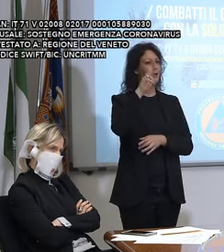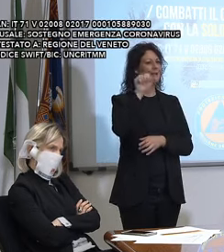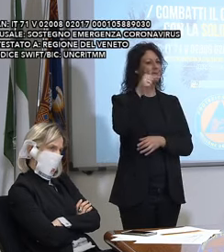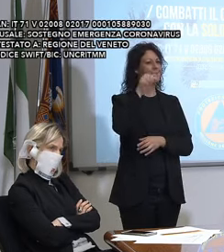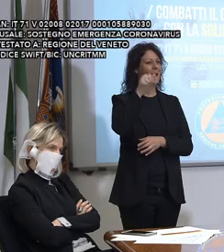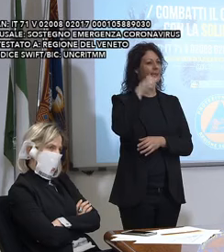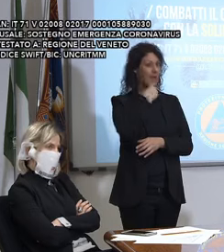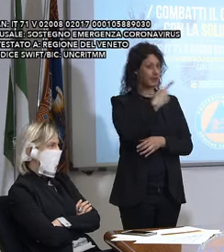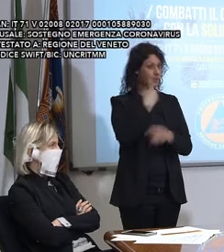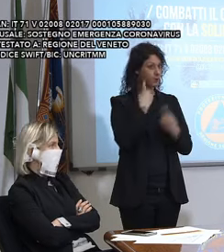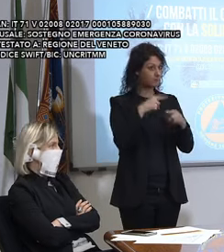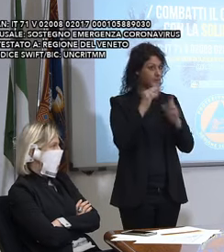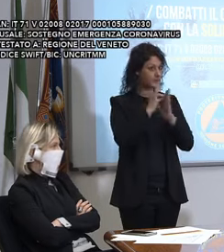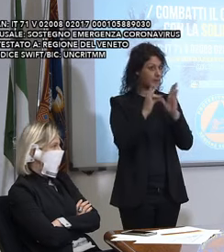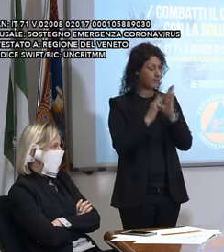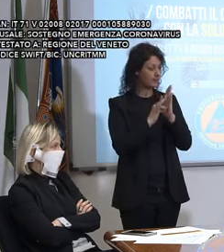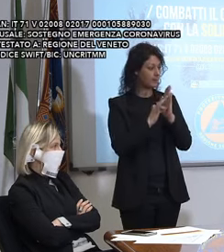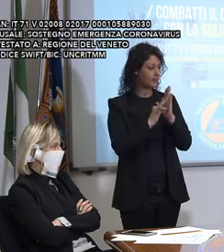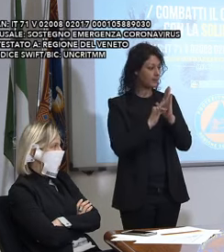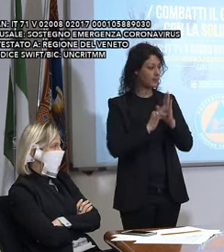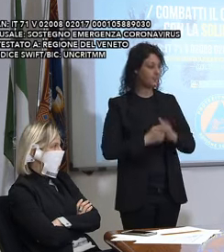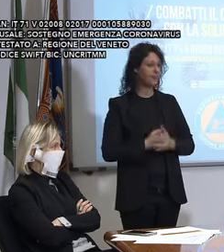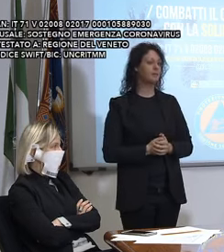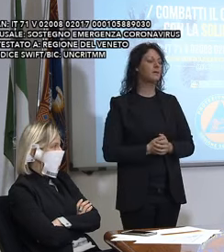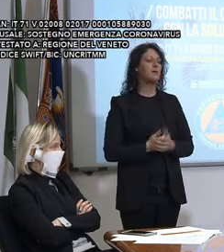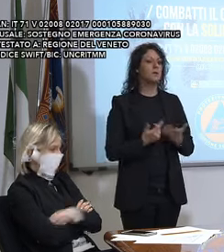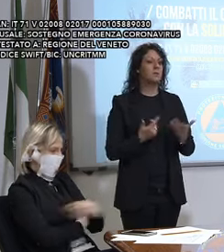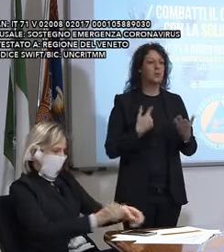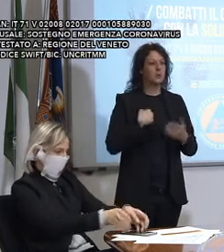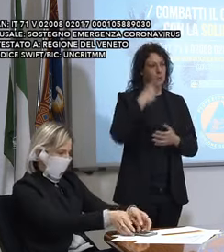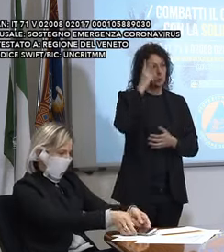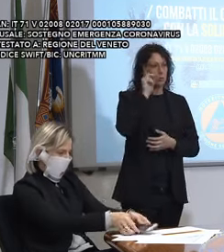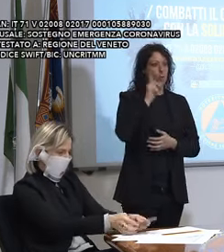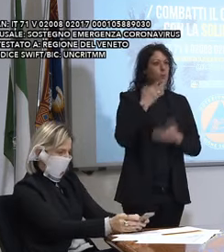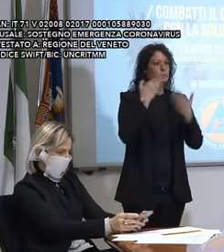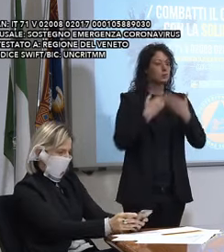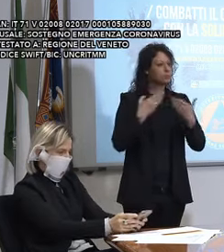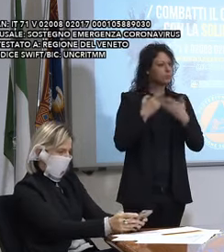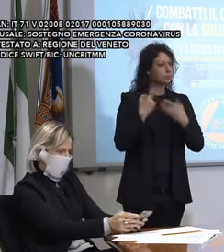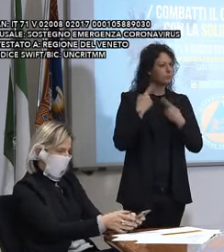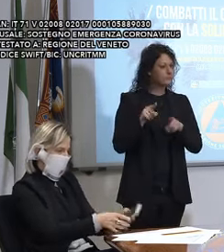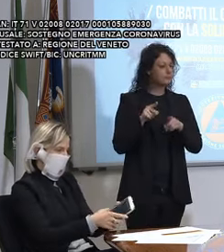No, guardate, a me non risulta, non lo conosco questo studio, però sia chiaro,